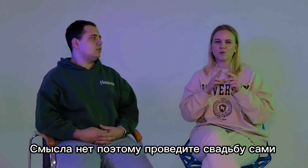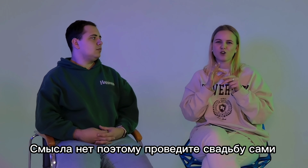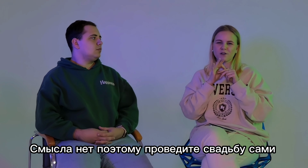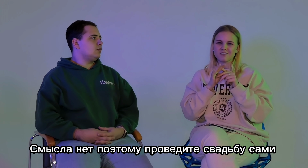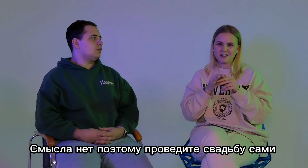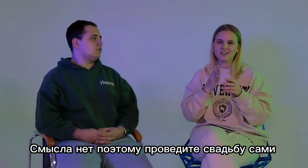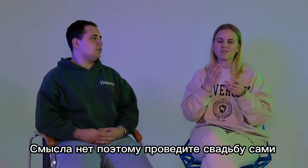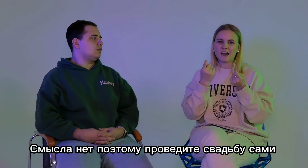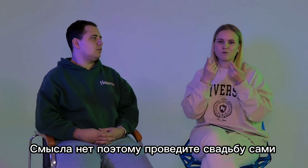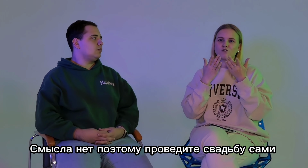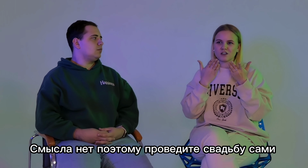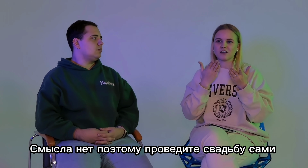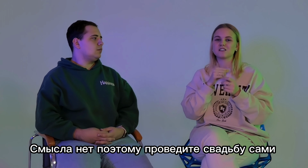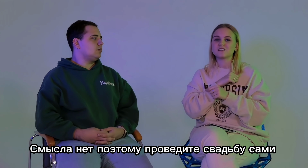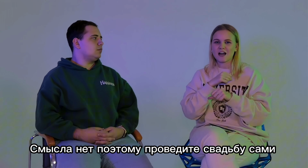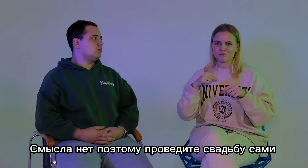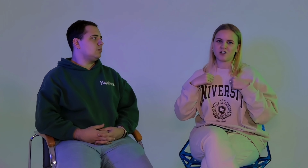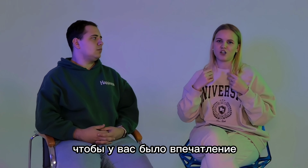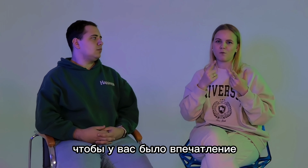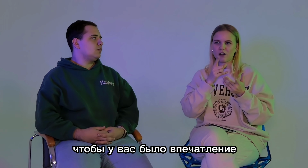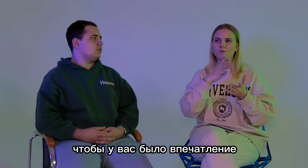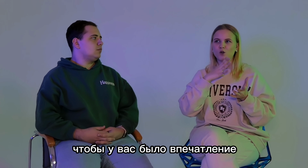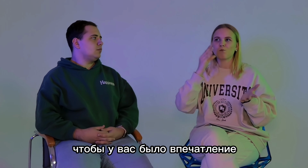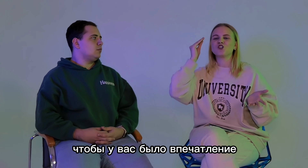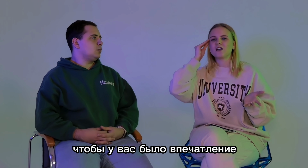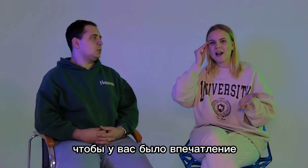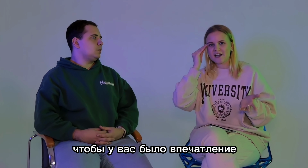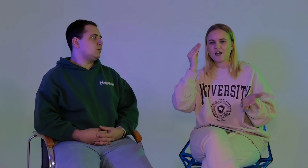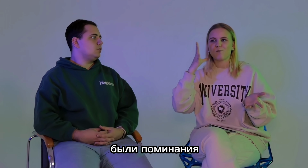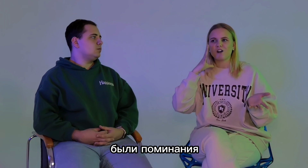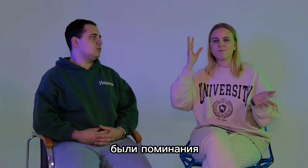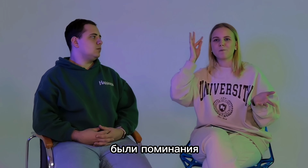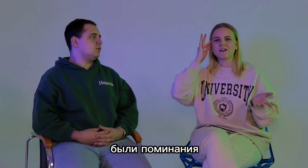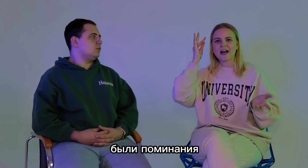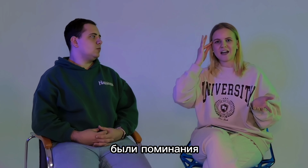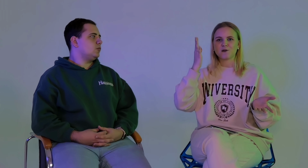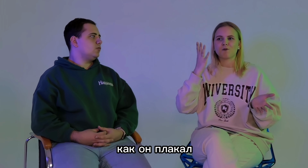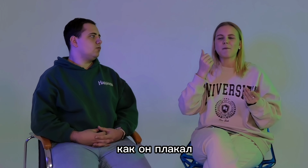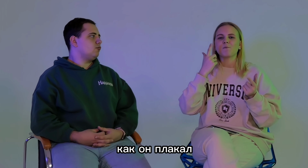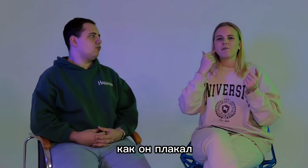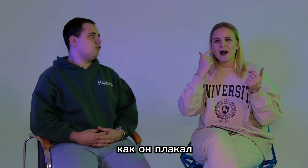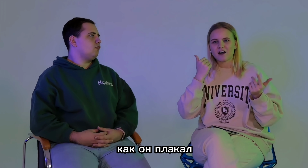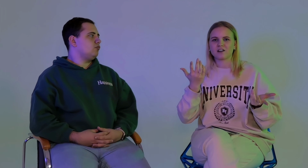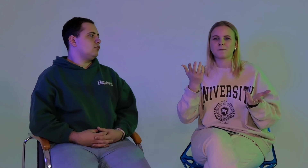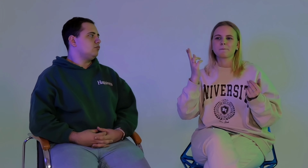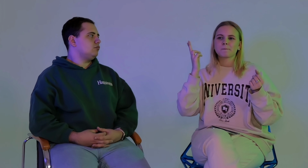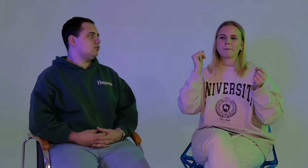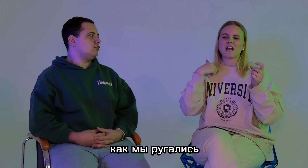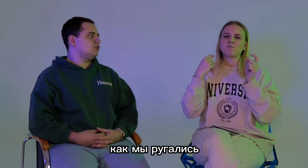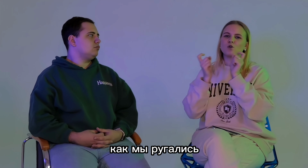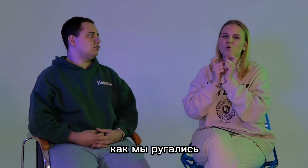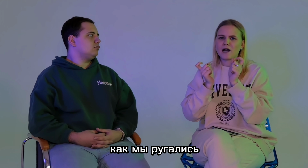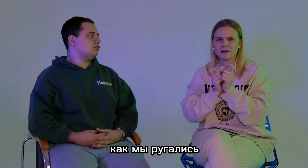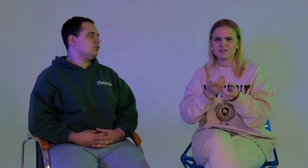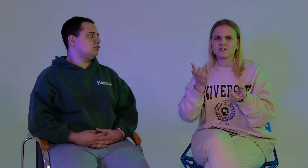лучше проведите свадьбу вы сами, чтобы у вас было впечатление, были поминания, как мы плакали, как мы